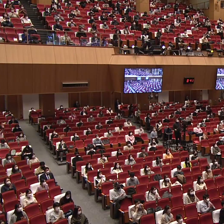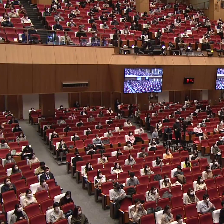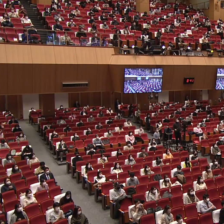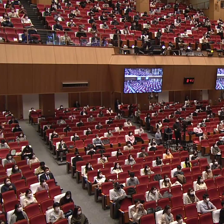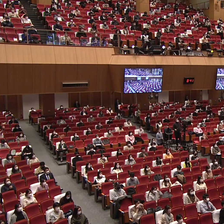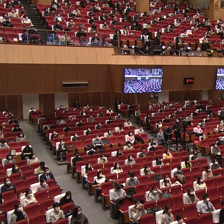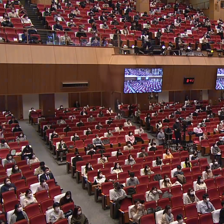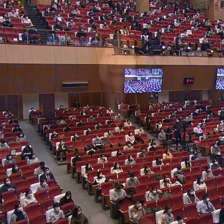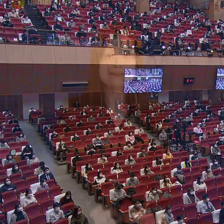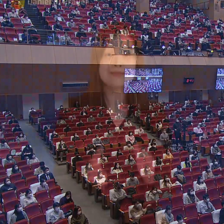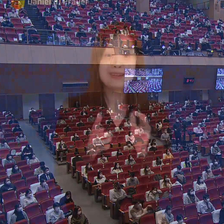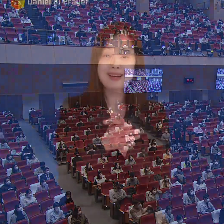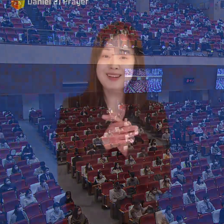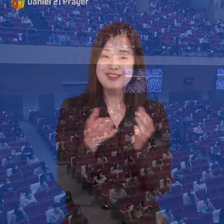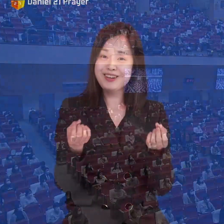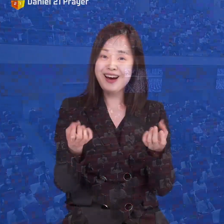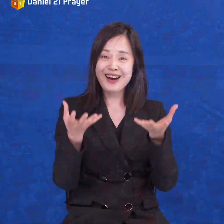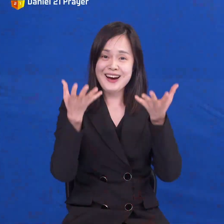예, 할렐루야.